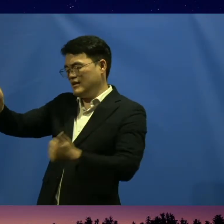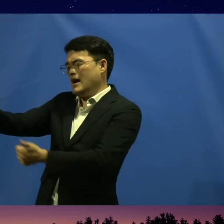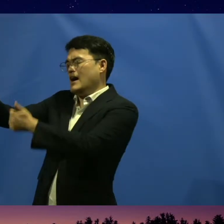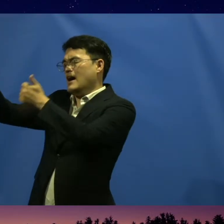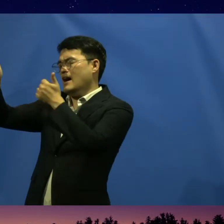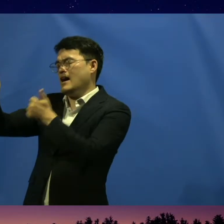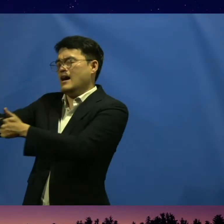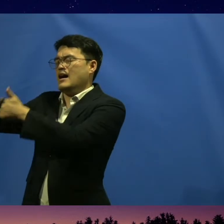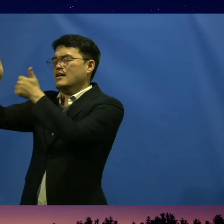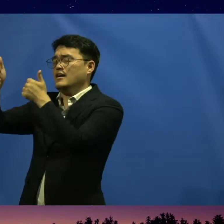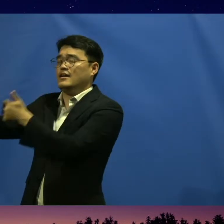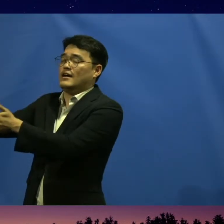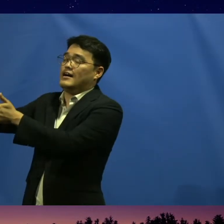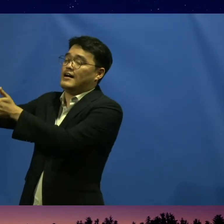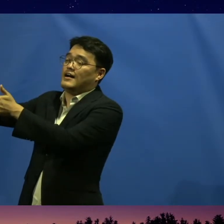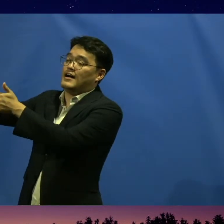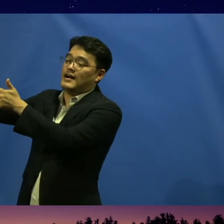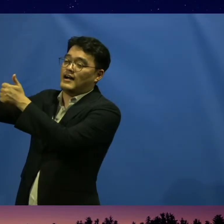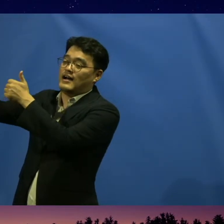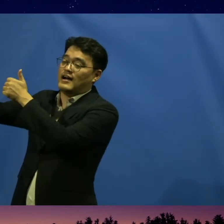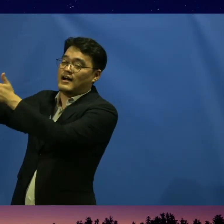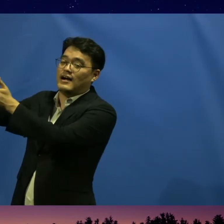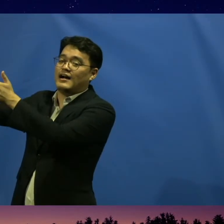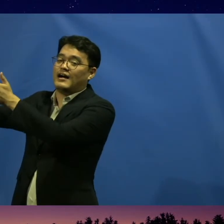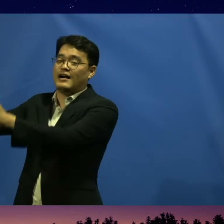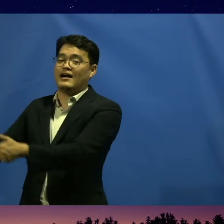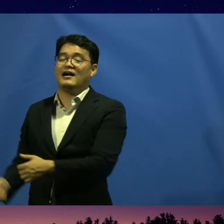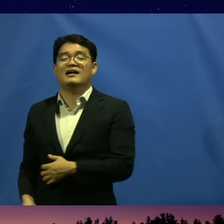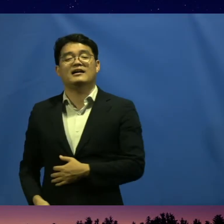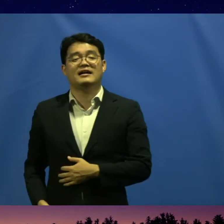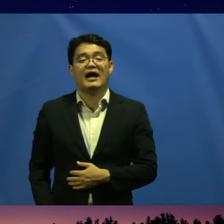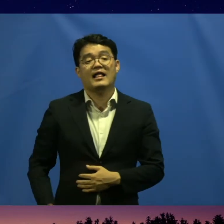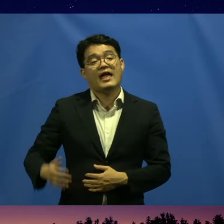나는 가리라